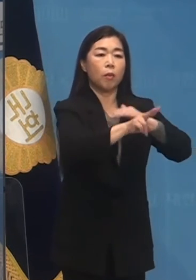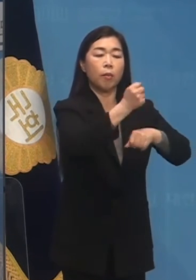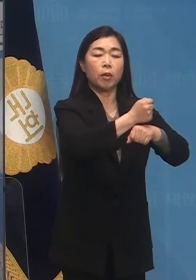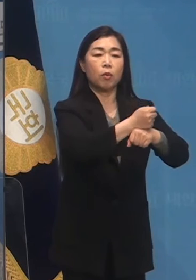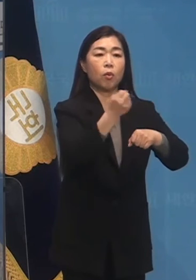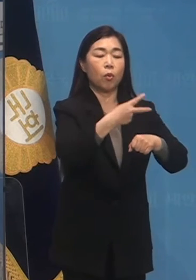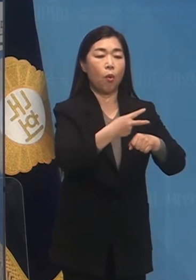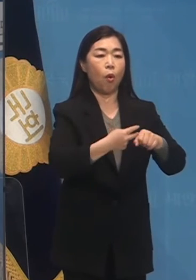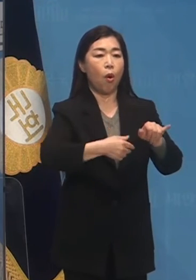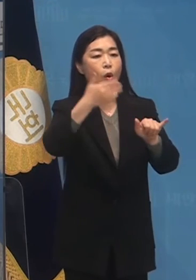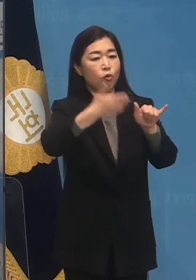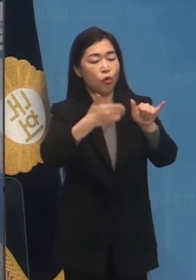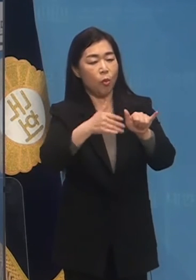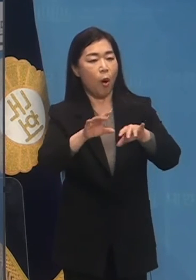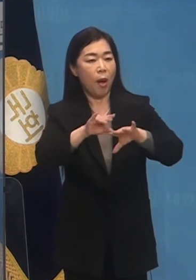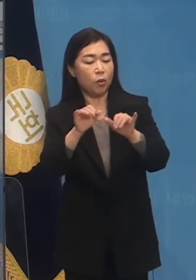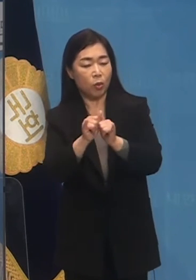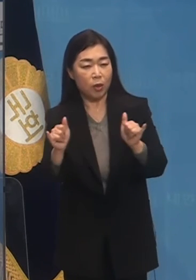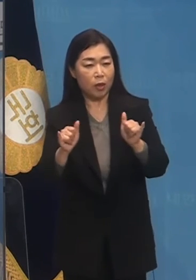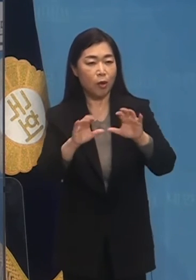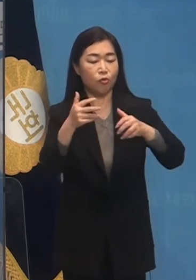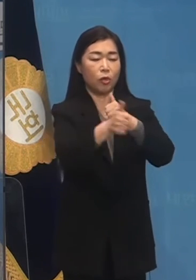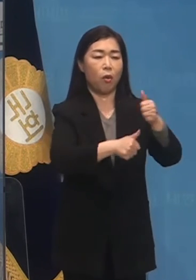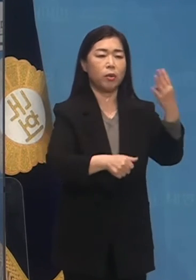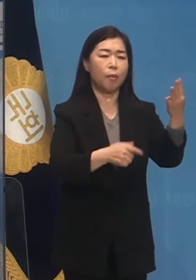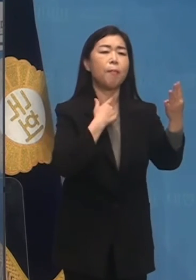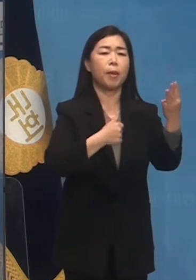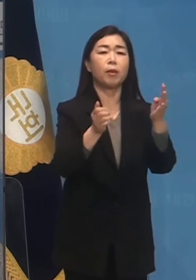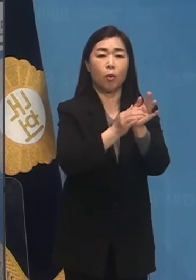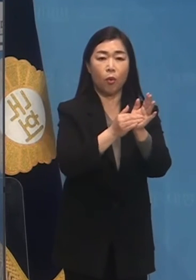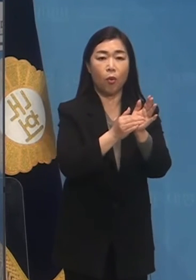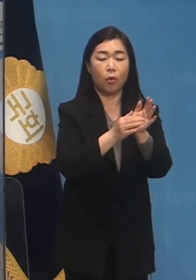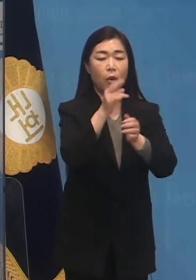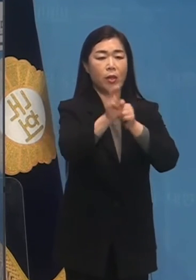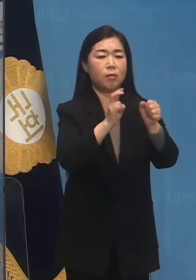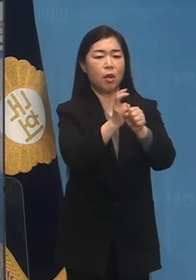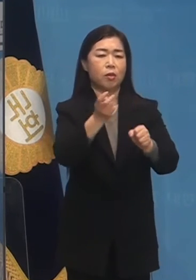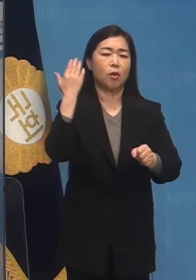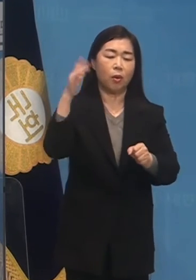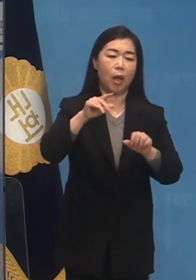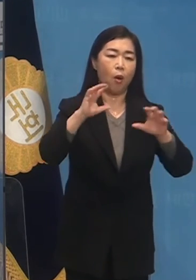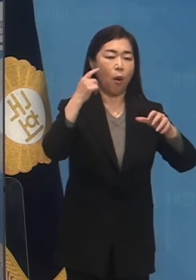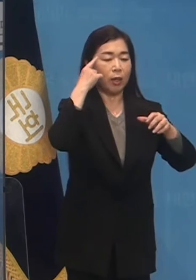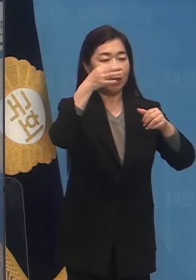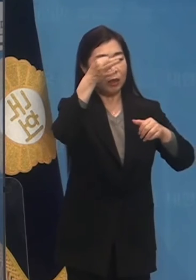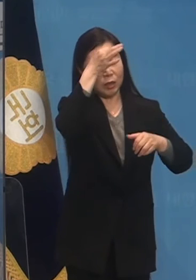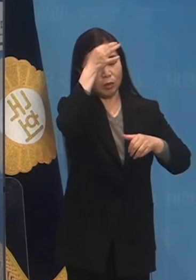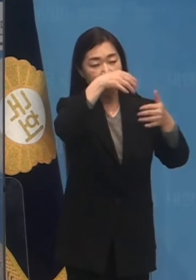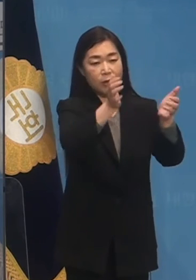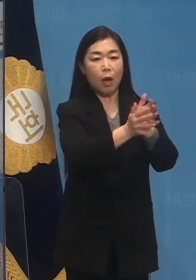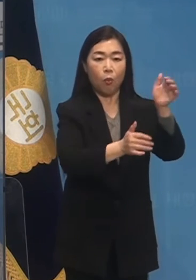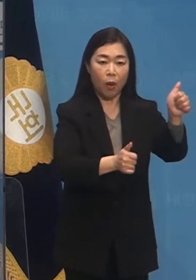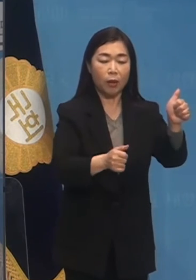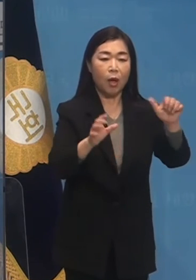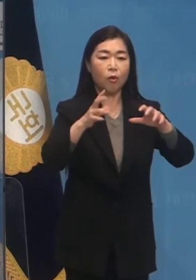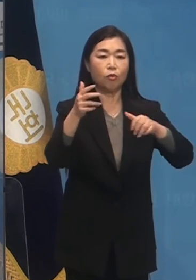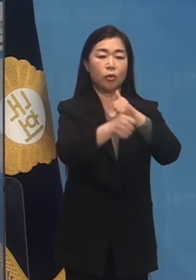유튜버 방송인이고 국회의원 4선과 지난 20년 전에 과학기술부 장관과 국회 지식경제위원장을